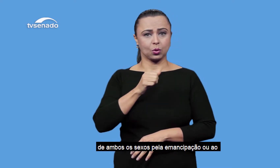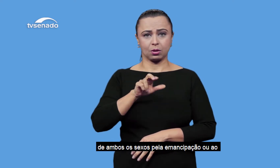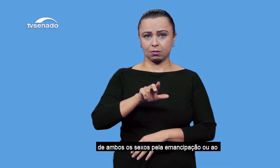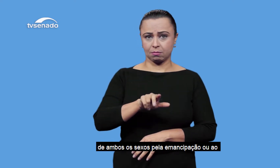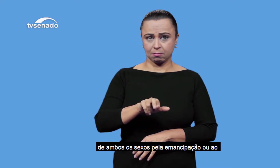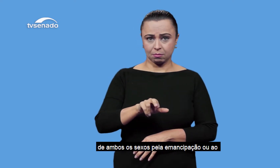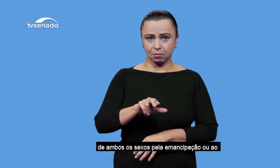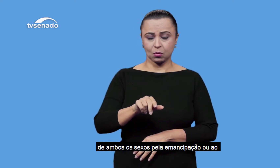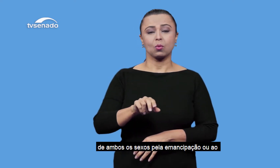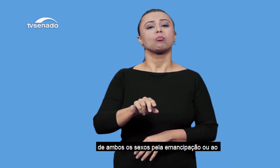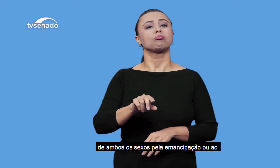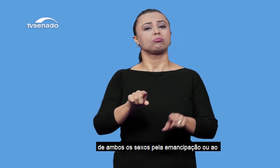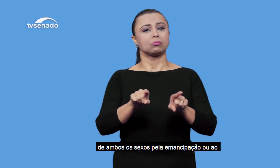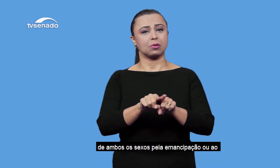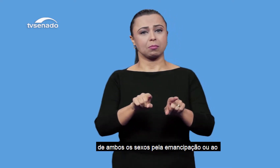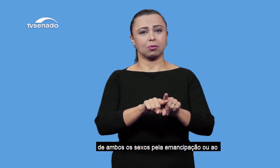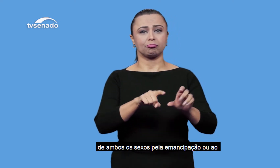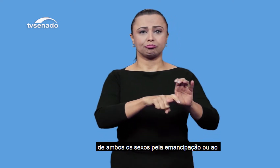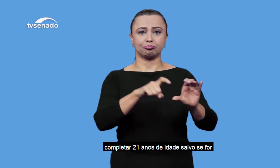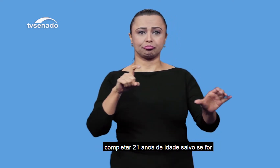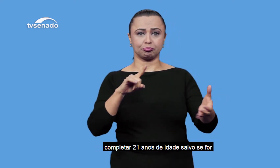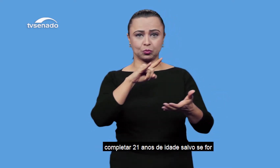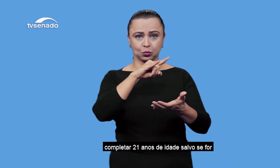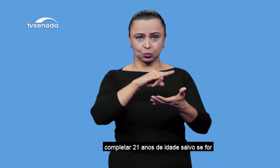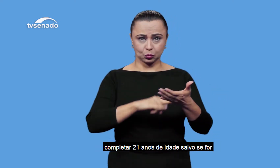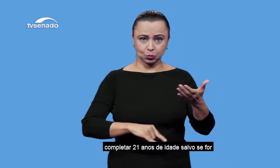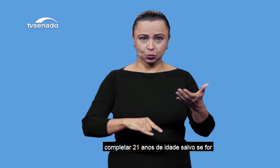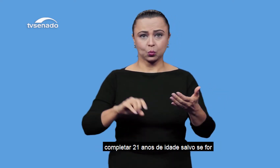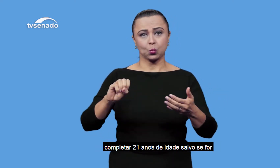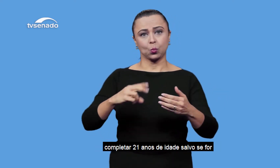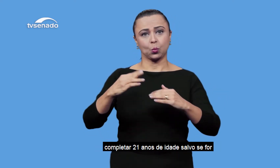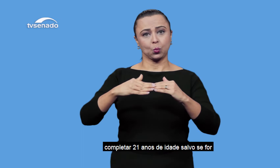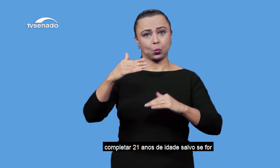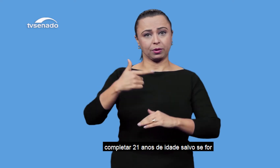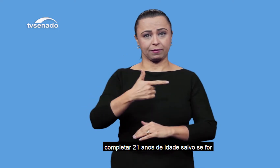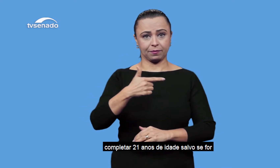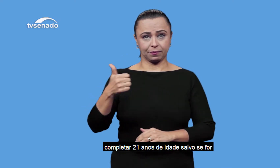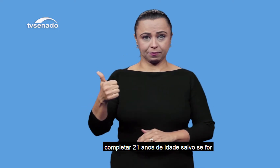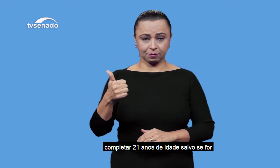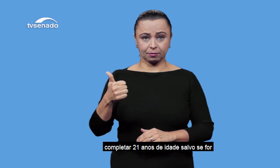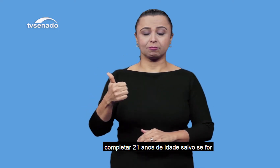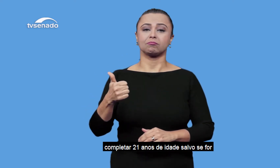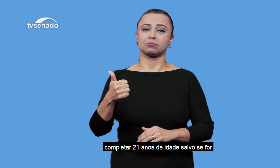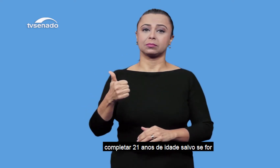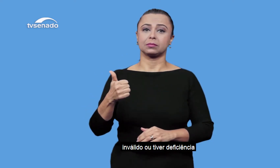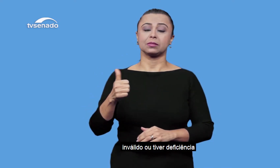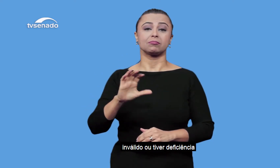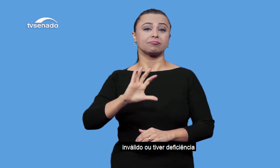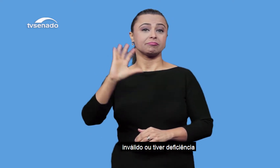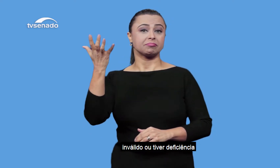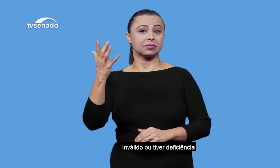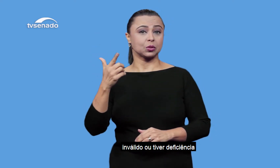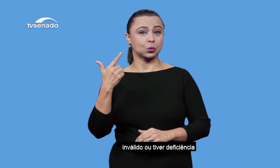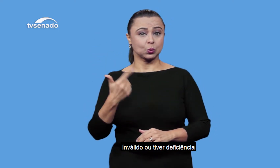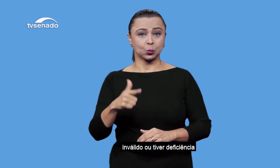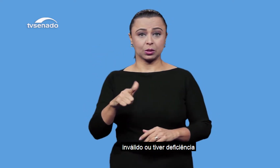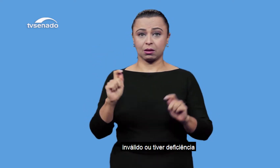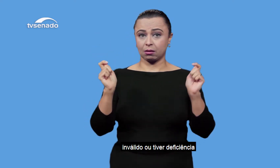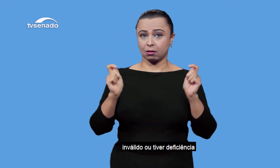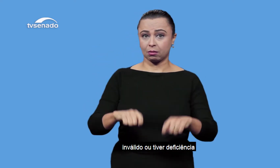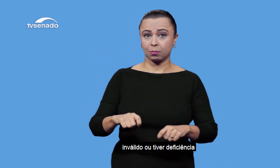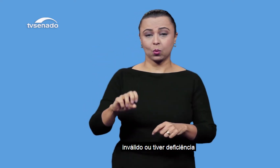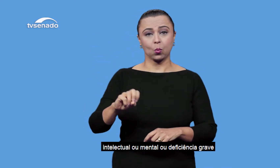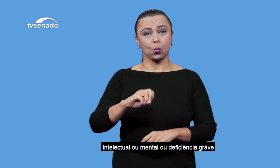pela emancipação ou ao completar 21 anos de idade salvo se for inválido ou tiver